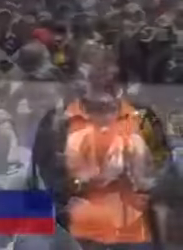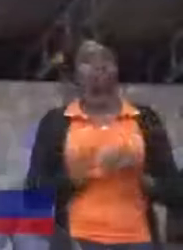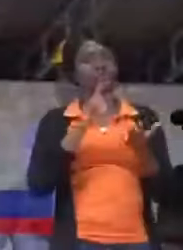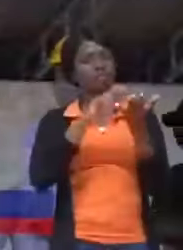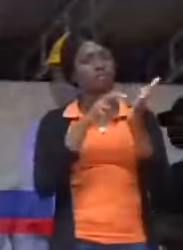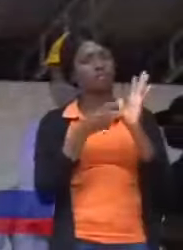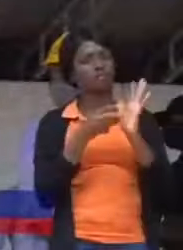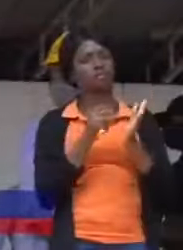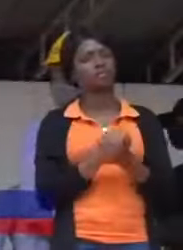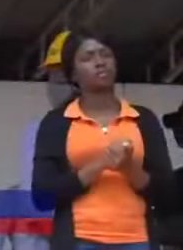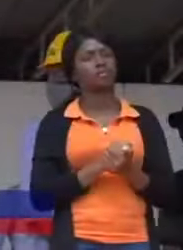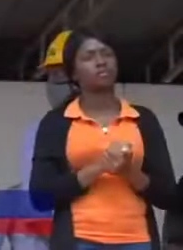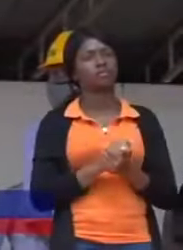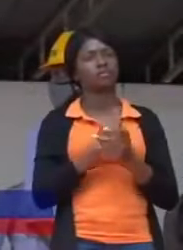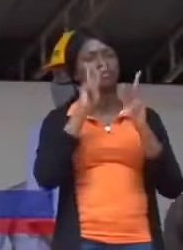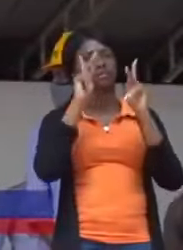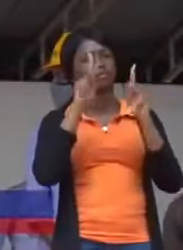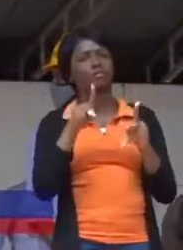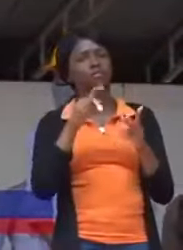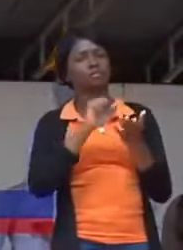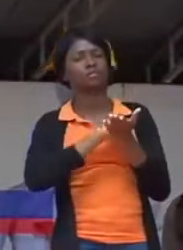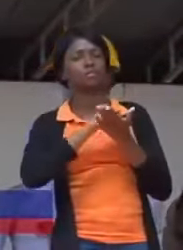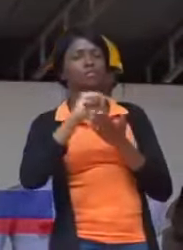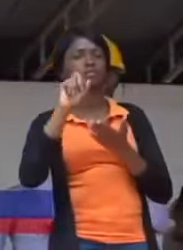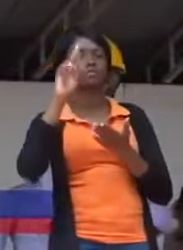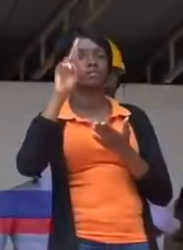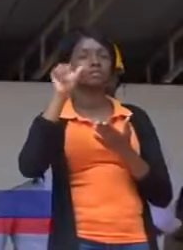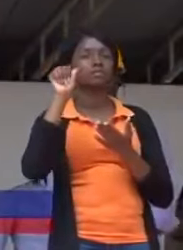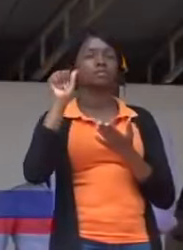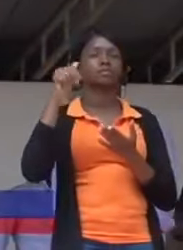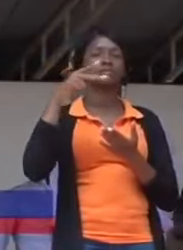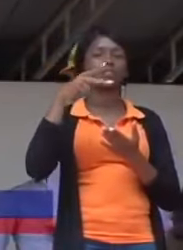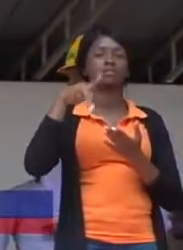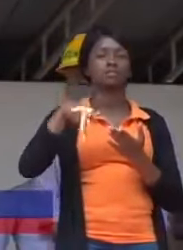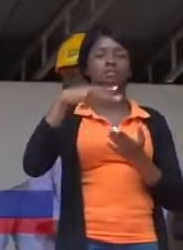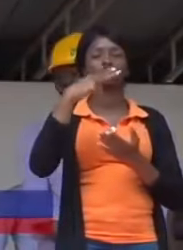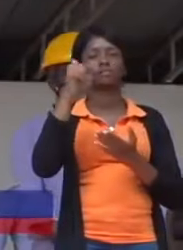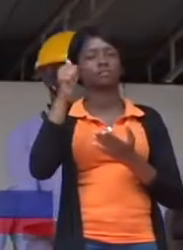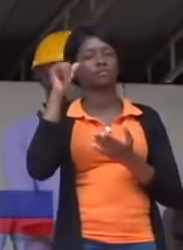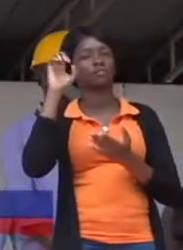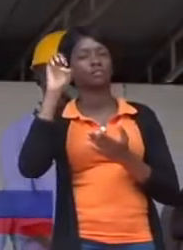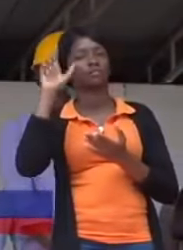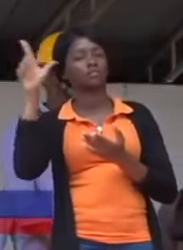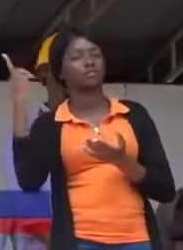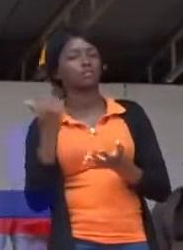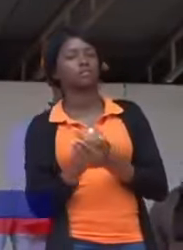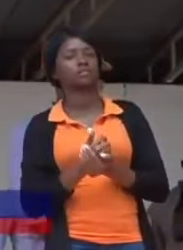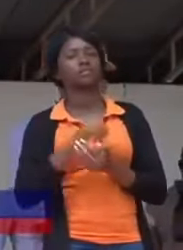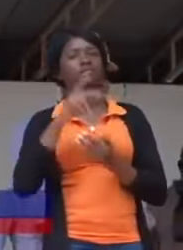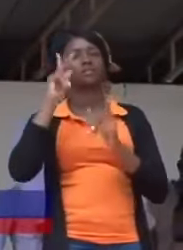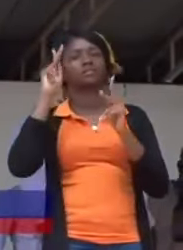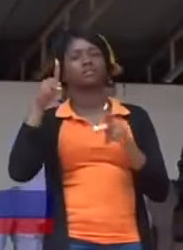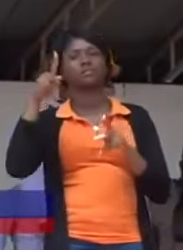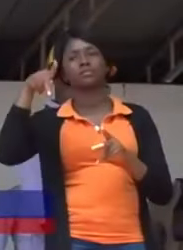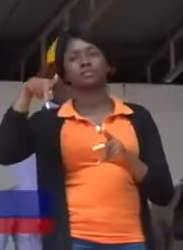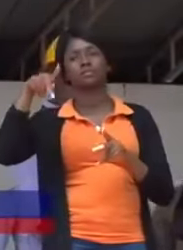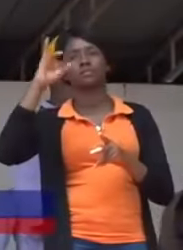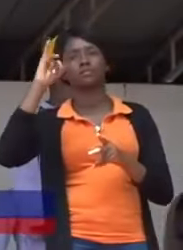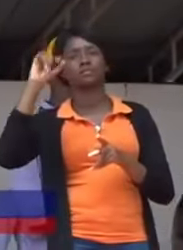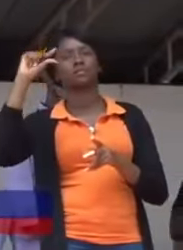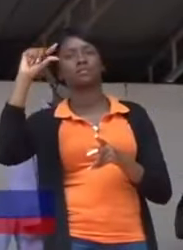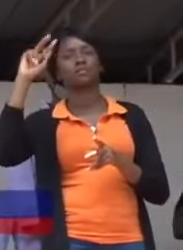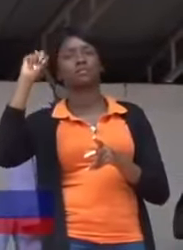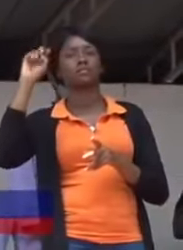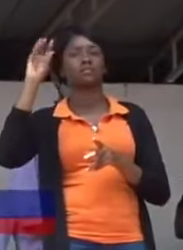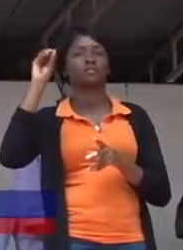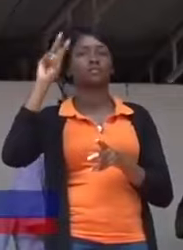Ça veut dire moun c'est Raphaël, moun c'est Michel de la Dalaï, moun Mamlade, moun Pio, moun la Victoire, moun